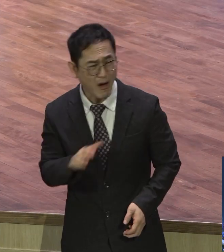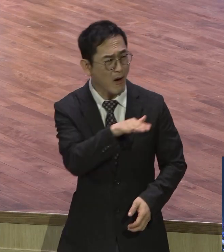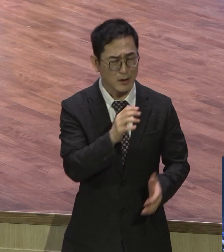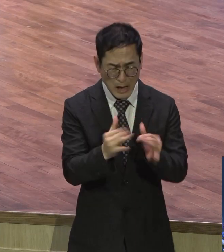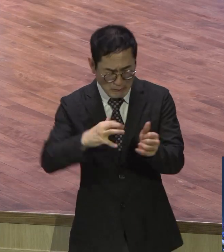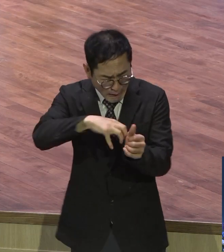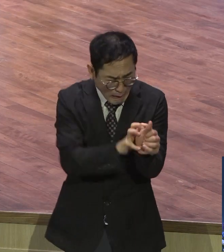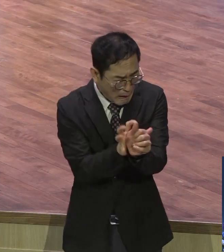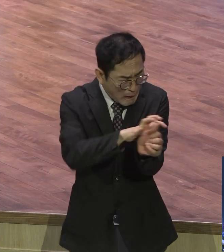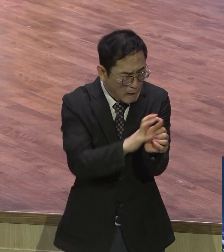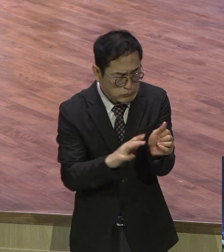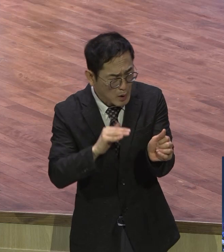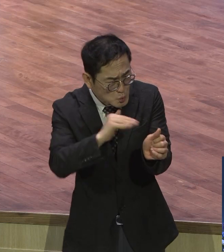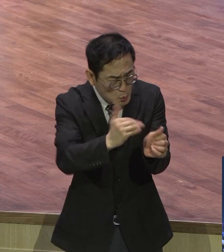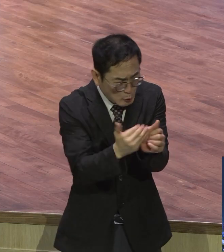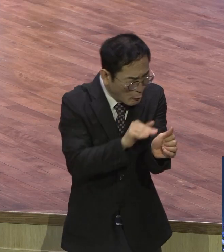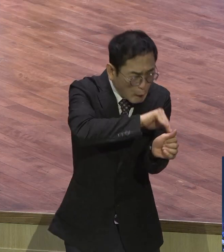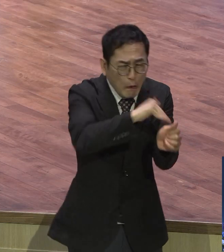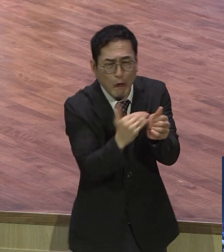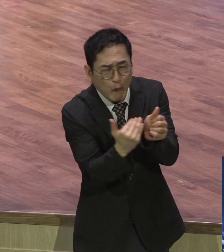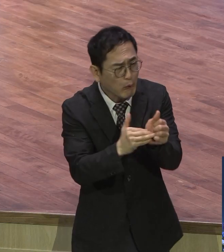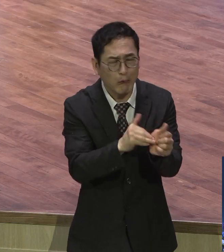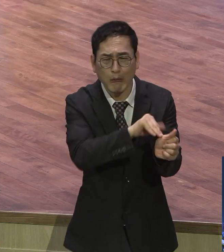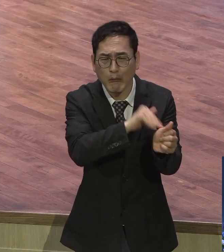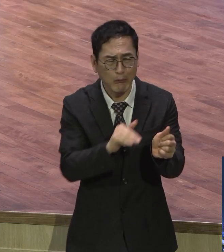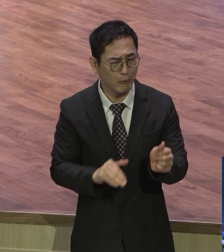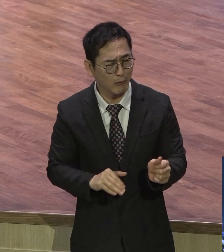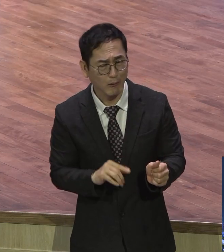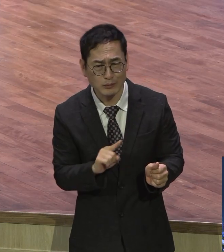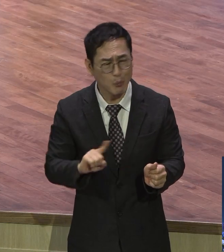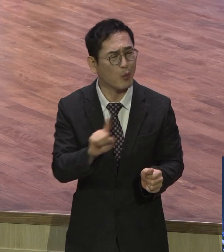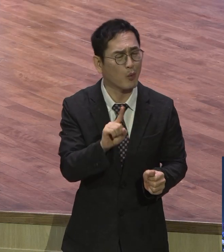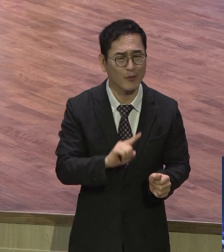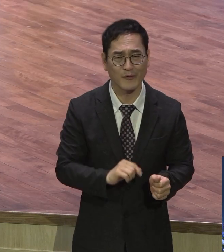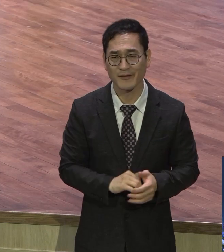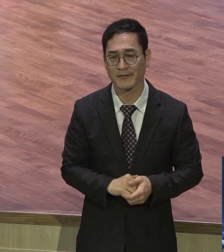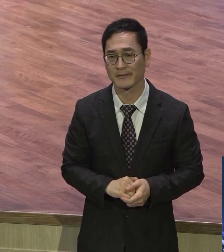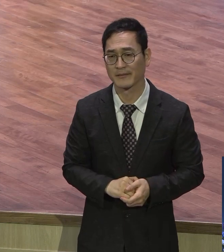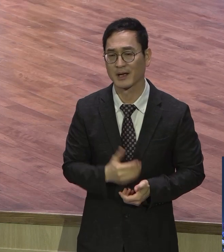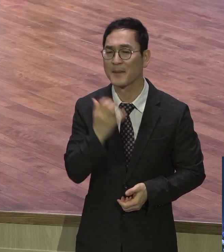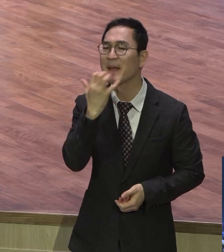사람들이 밀려가는데 누가 손을 댔 누가 다 댔지요. 누가 돼요. 이렇게 말했다니까요. 배드로가